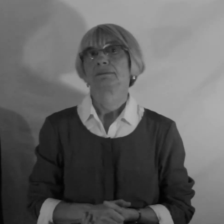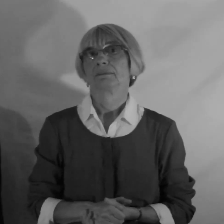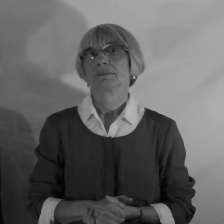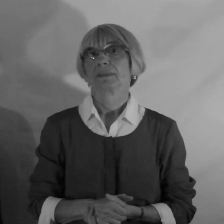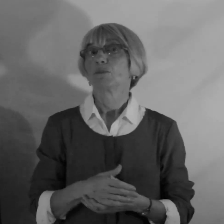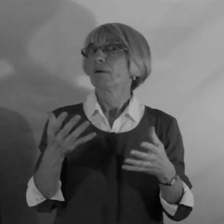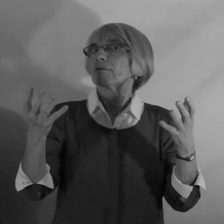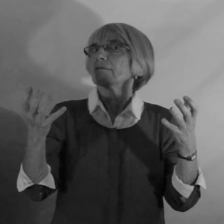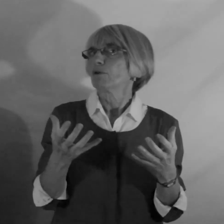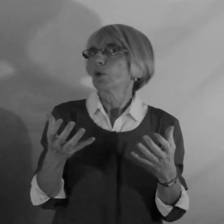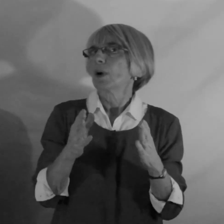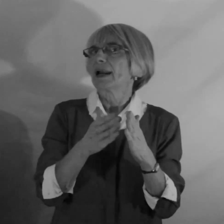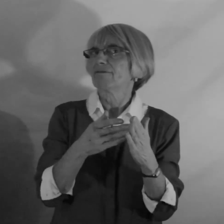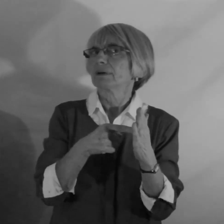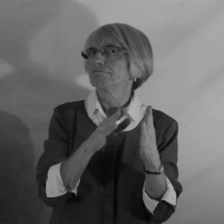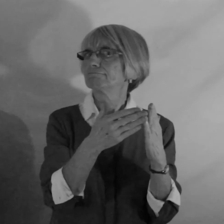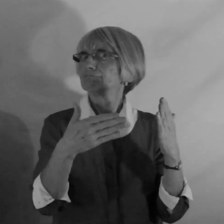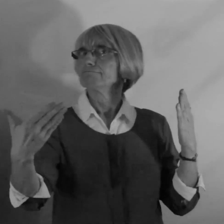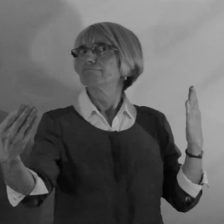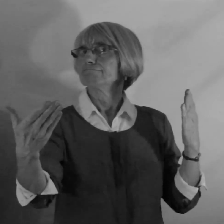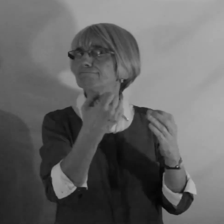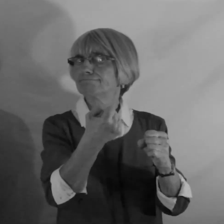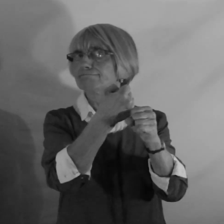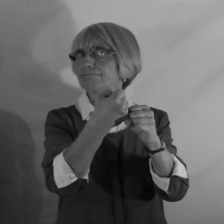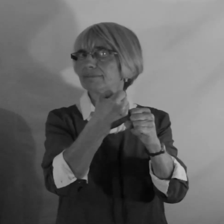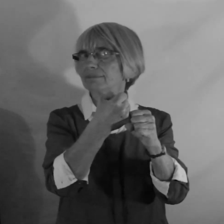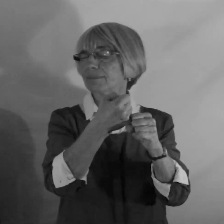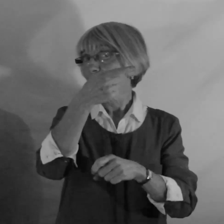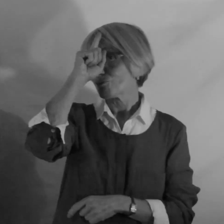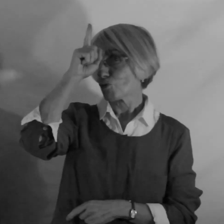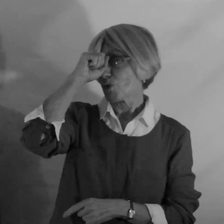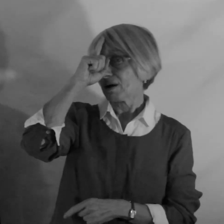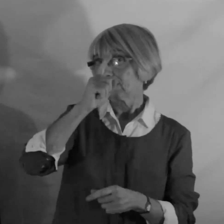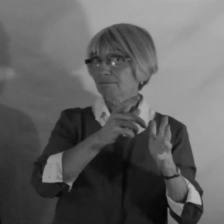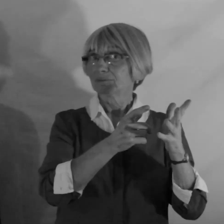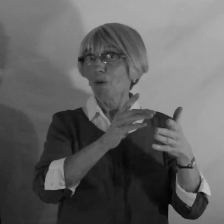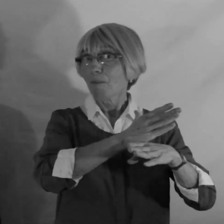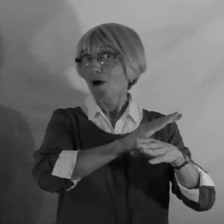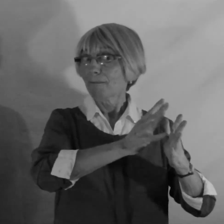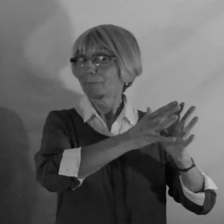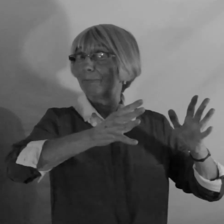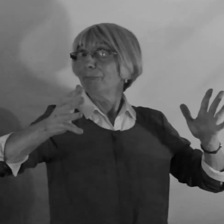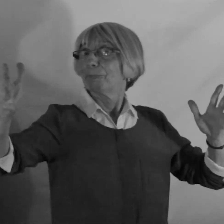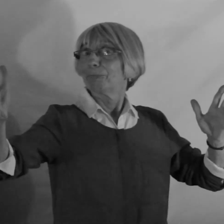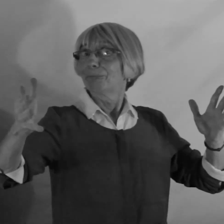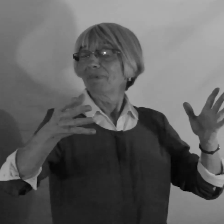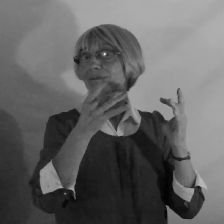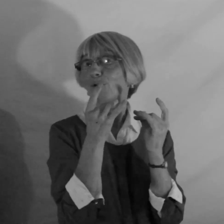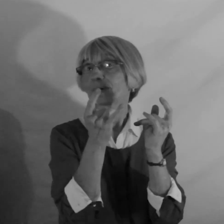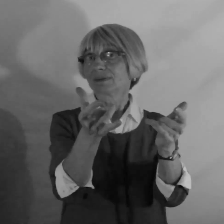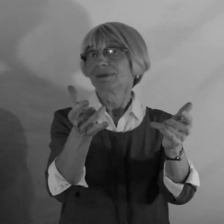Je souhaite concevoir un livre en accordéon de façon à traduire la fluidité des poèmes et de la langue des